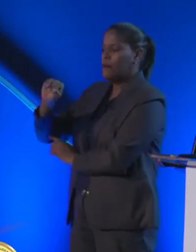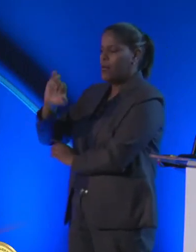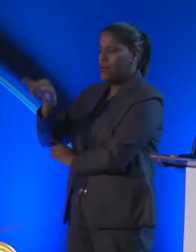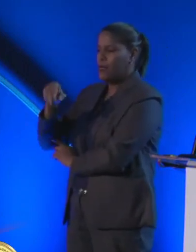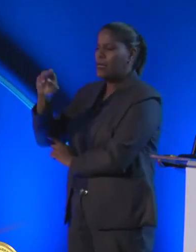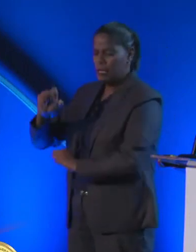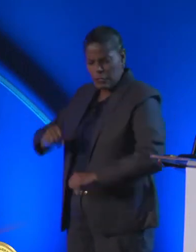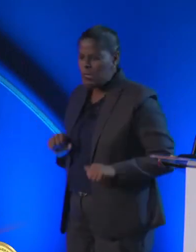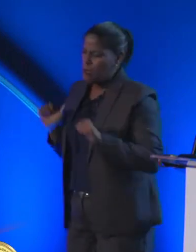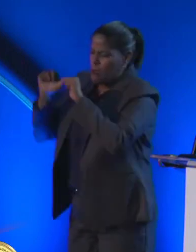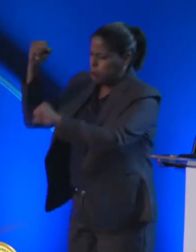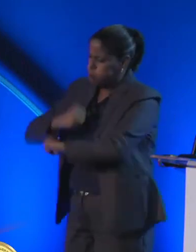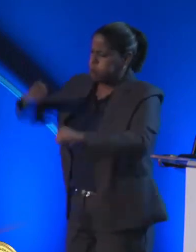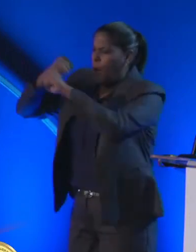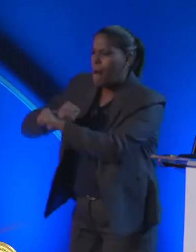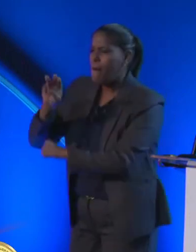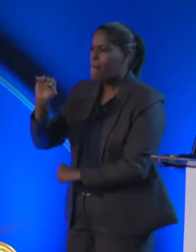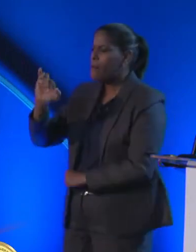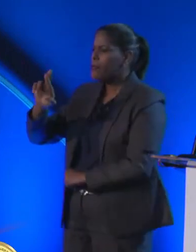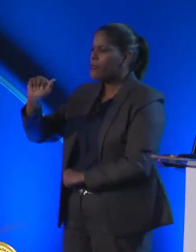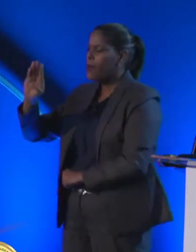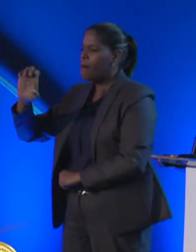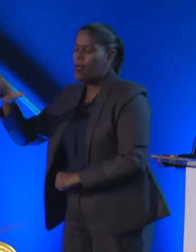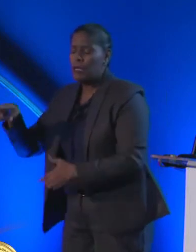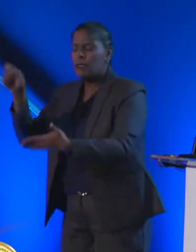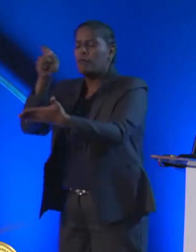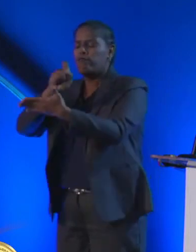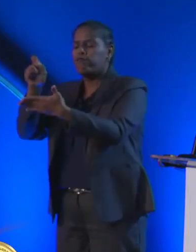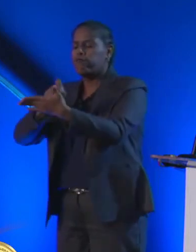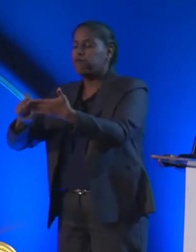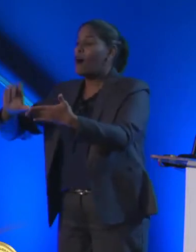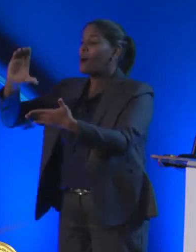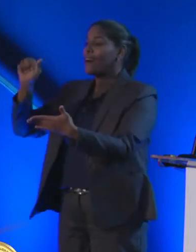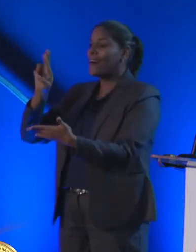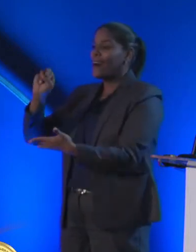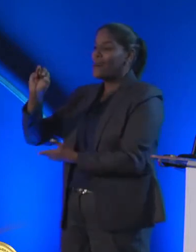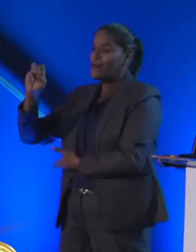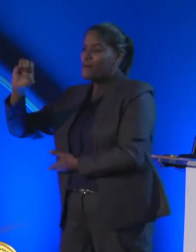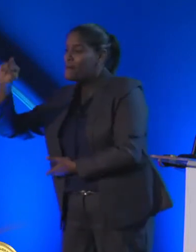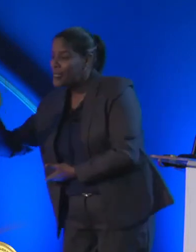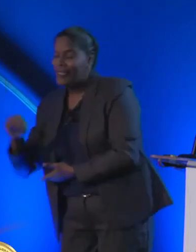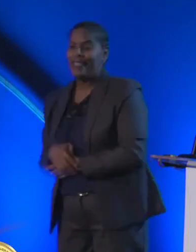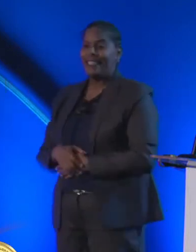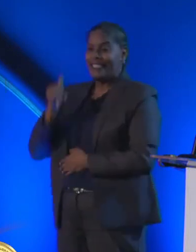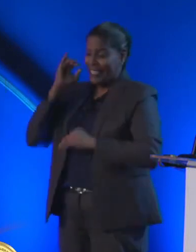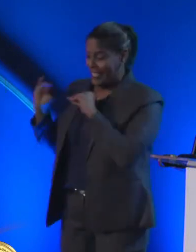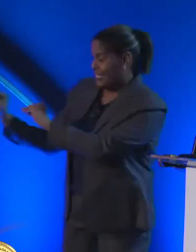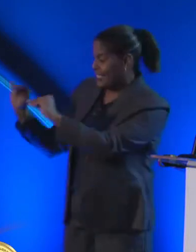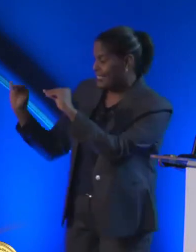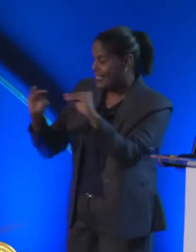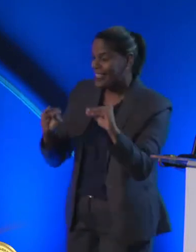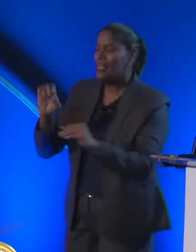resistencia de las miraval sin la pluma de Carmen Natalia sin las enseñanzas